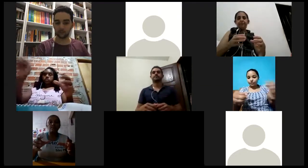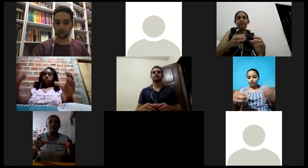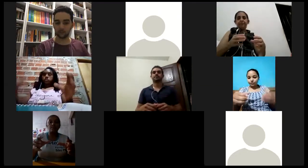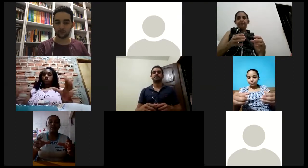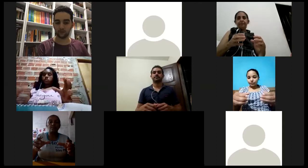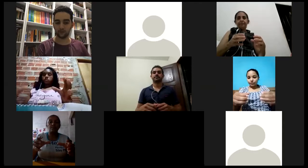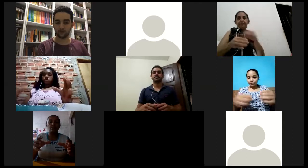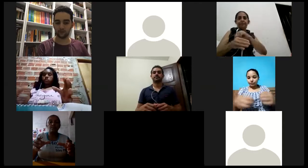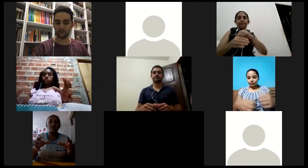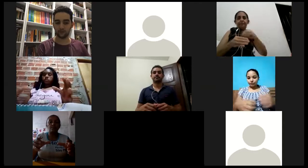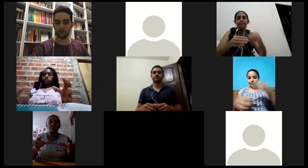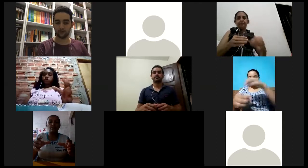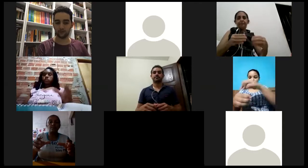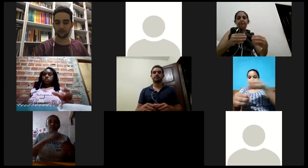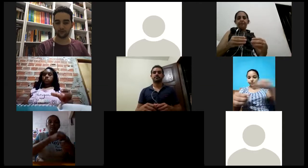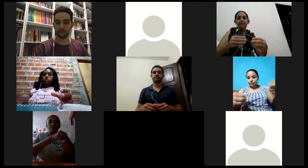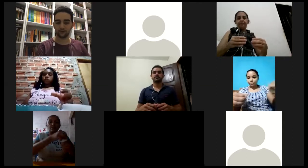e abre o zíper do estojo.